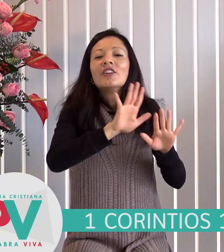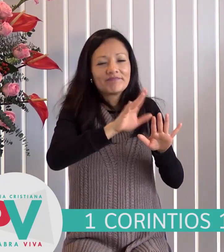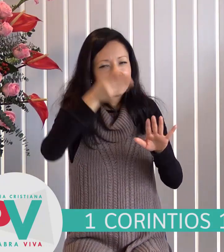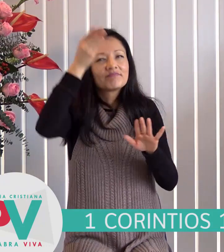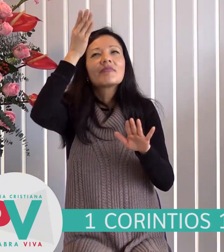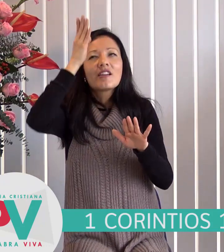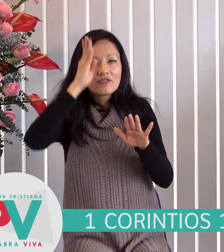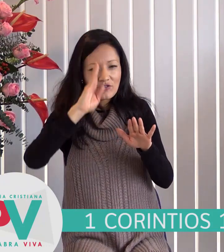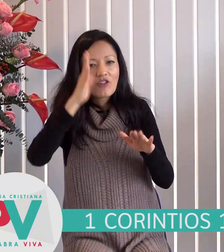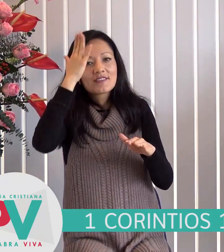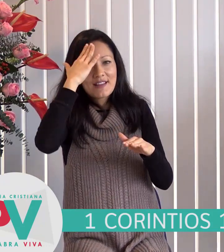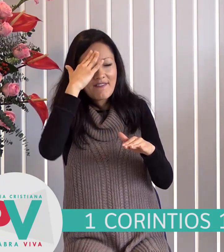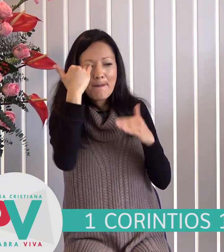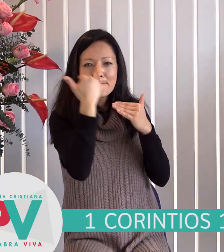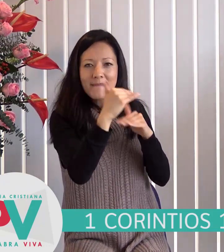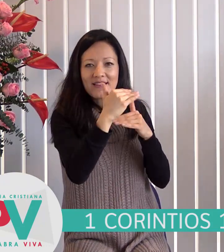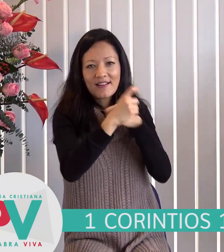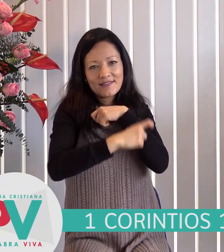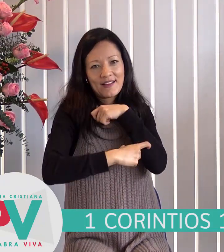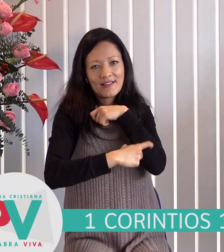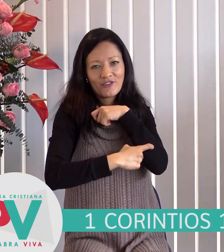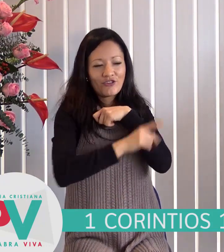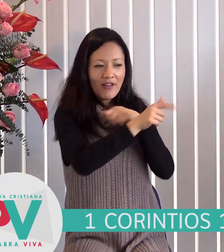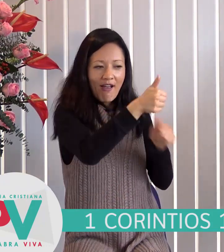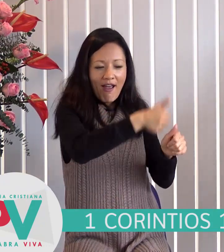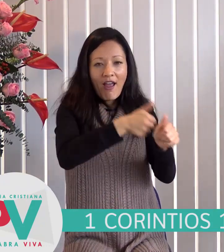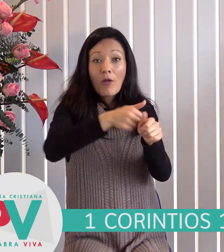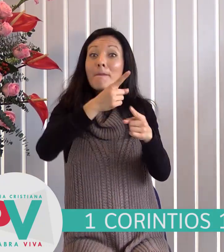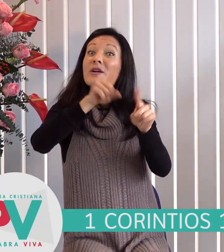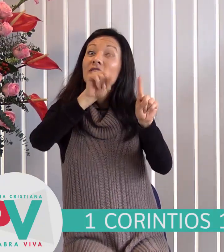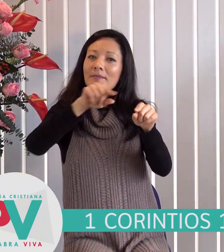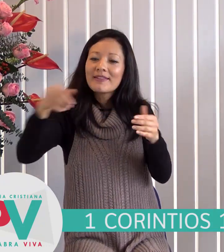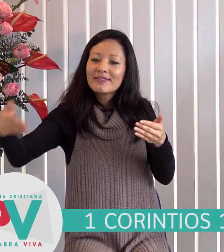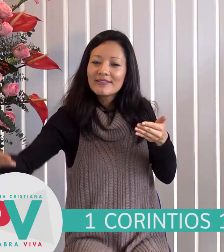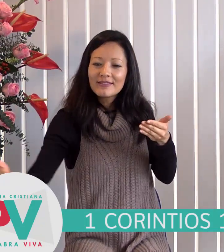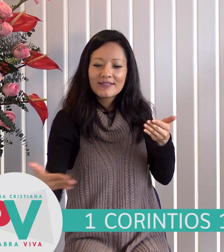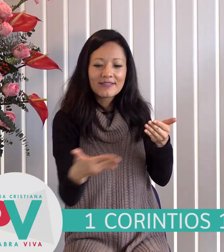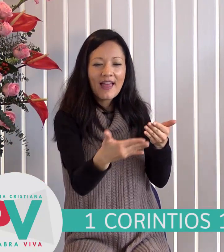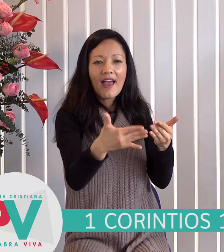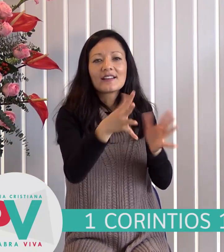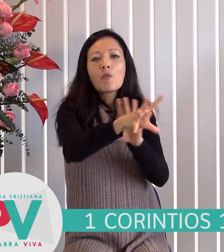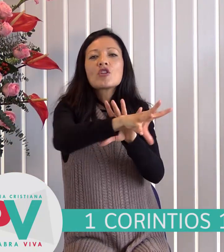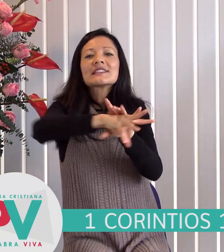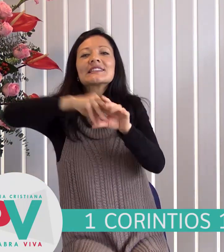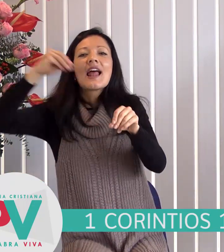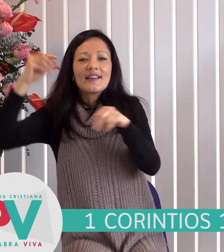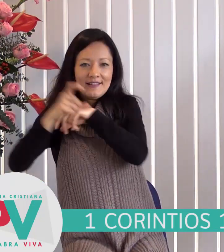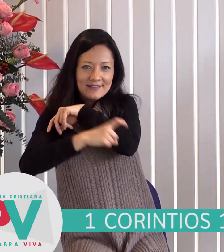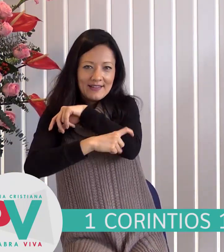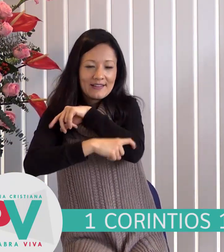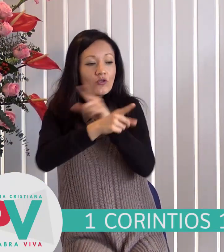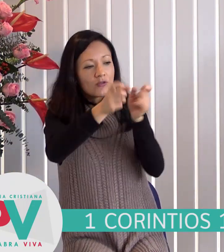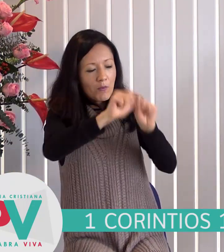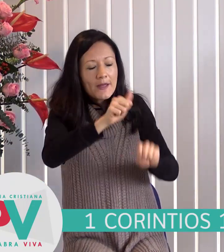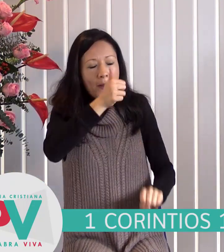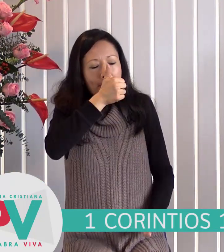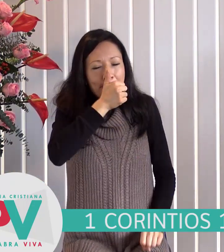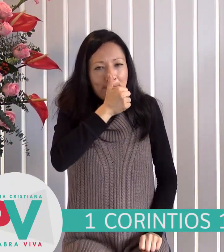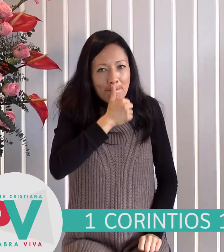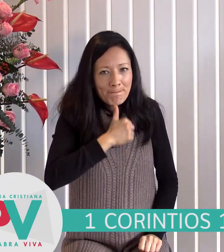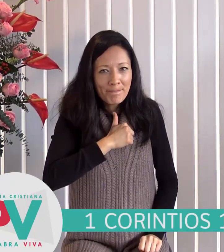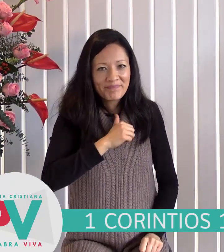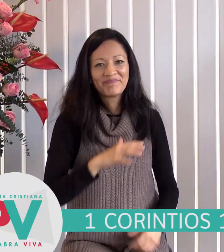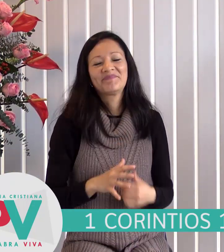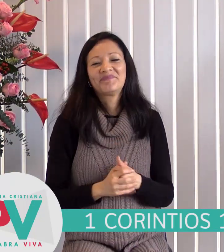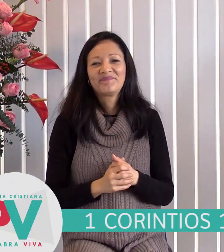también, juntamente con la tentación, la salida, para que podáis soportar. Y vamos a leer el resto que dice ahí,